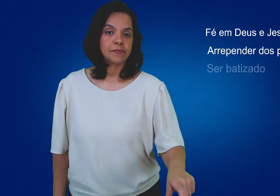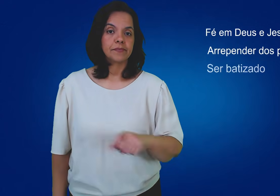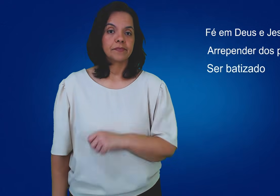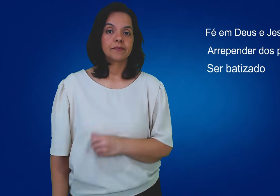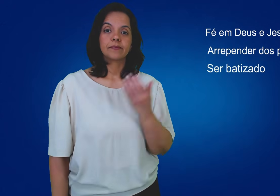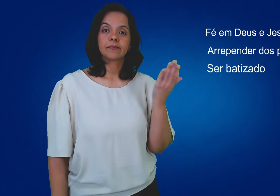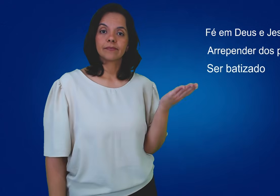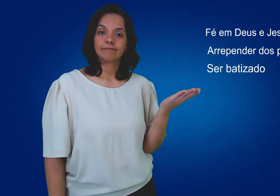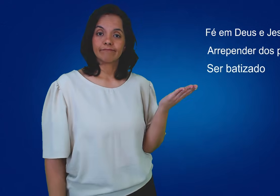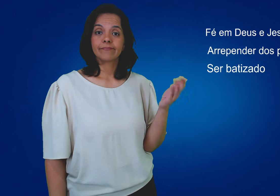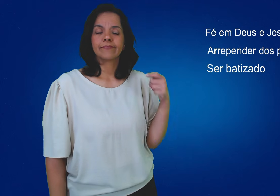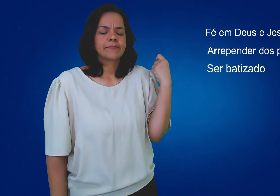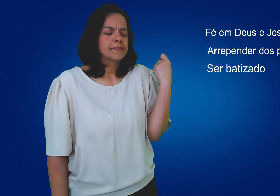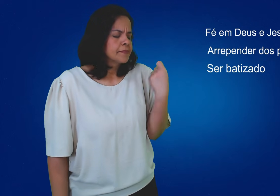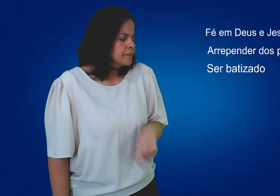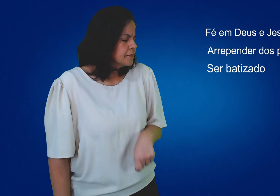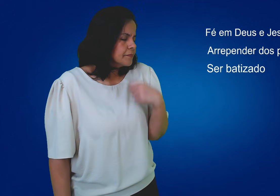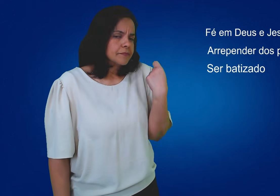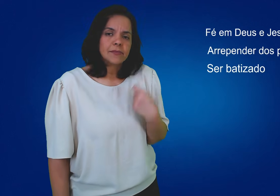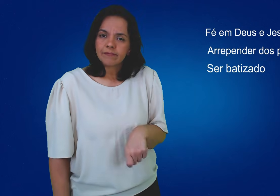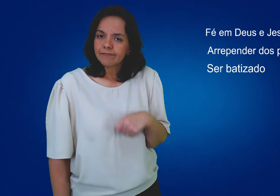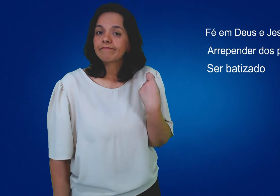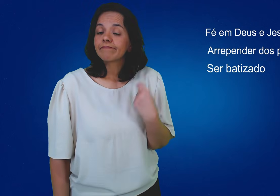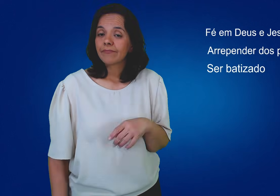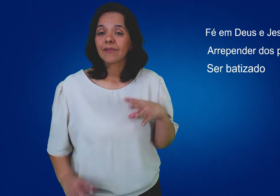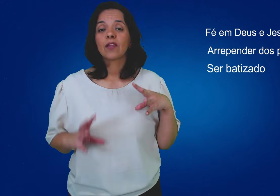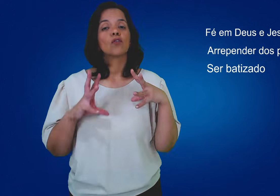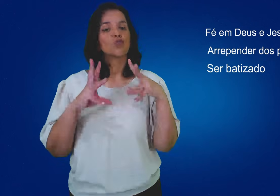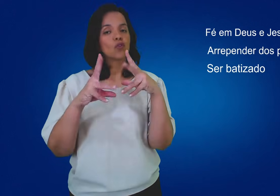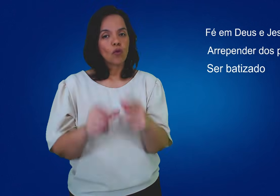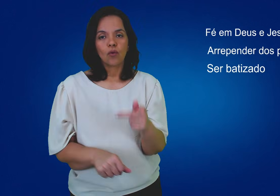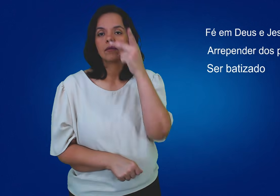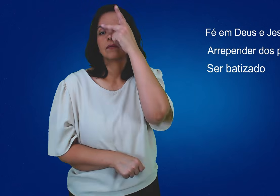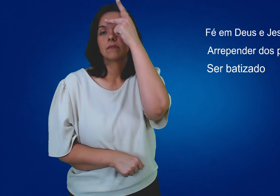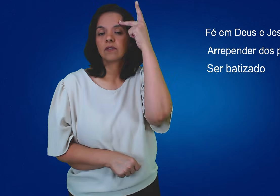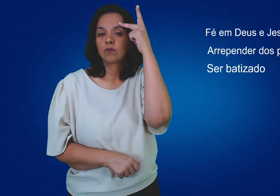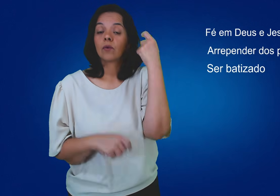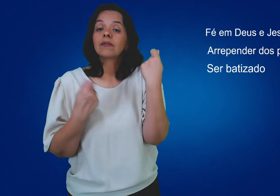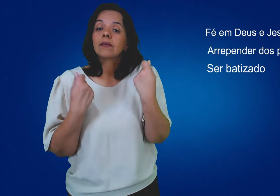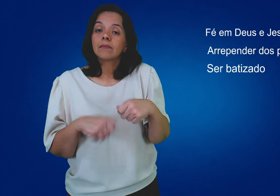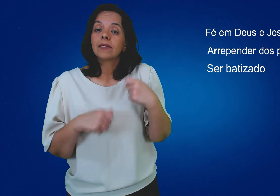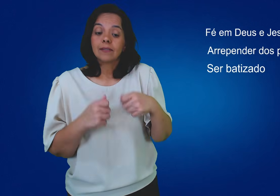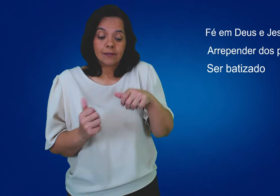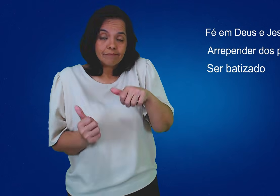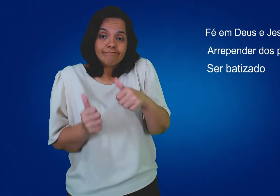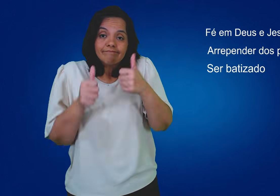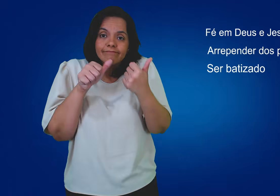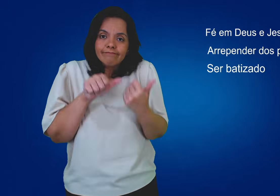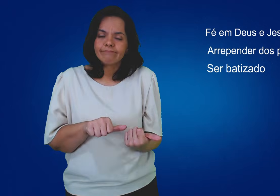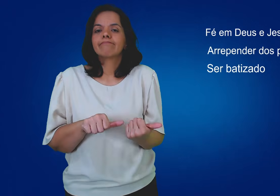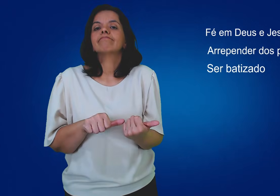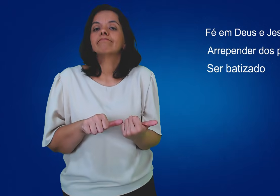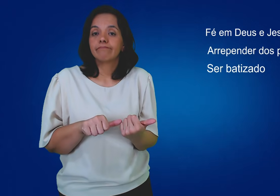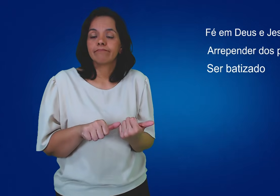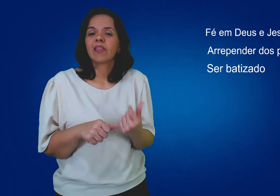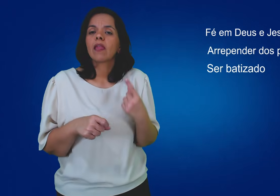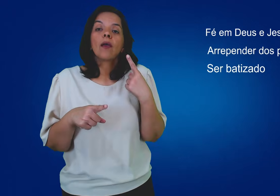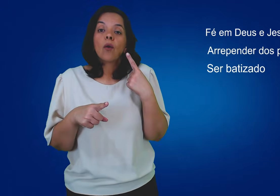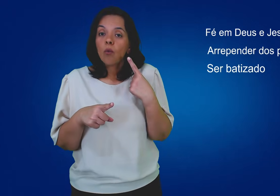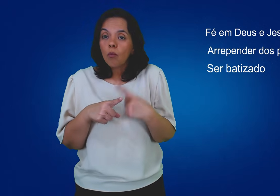Também precisamos ensinar sobre a importância de ser batizado. Todas as pessoas precisam ser